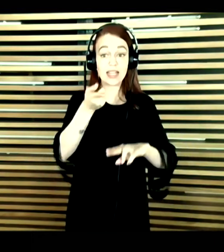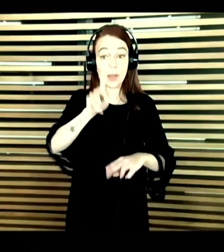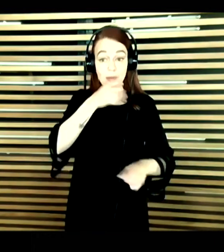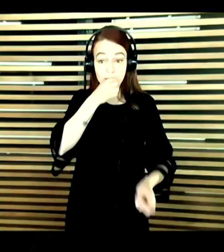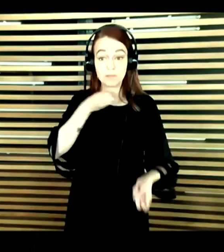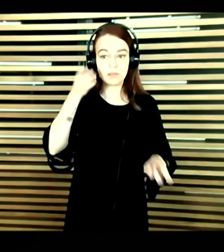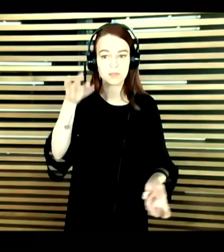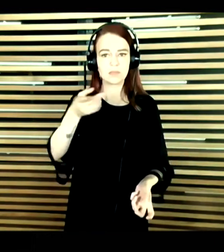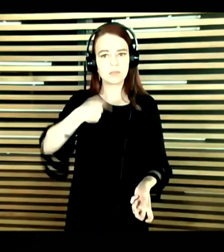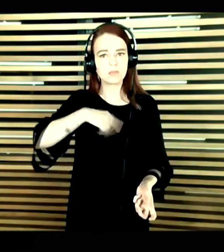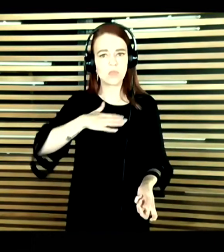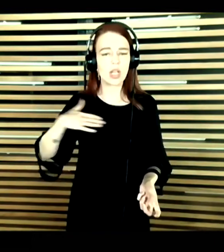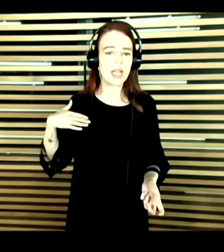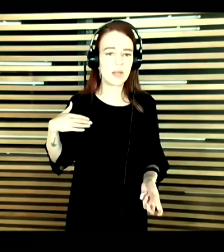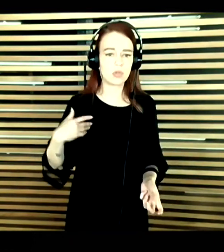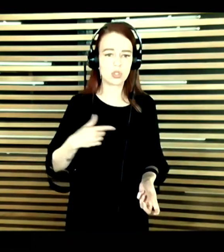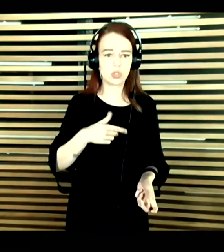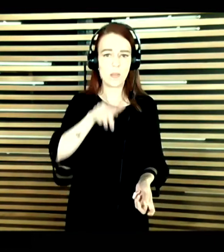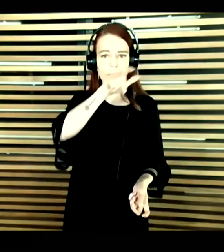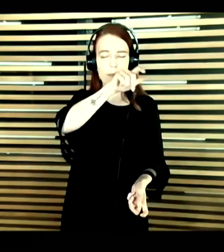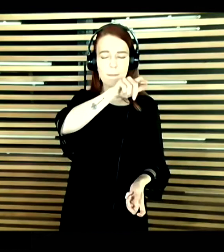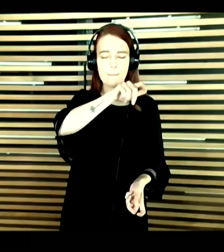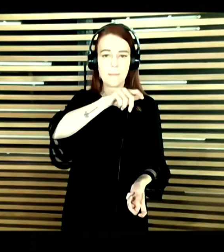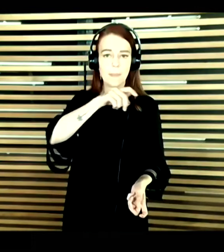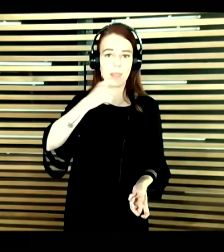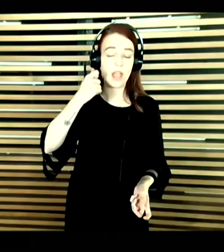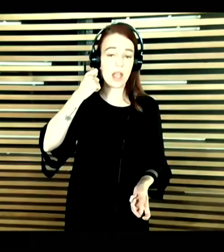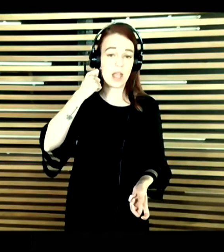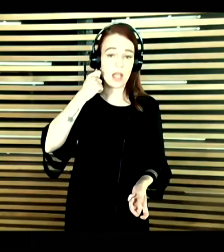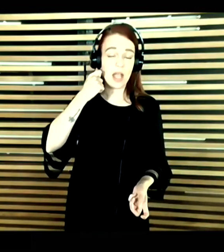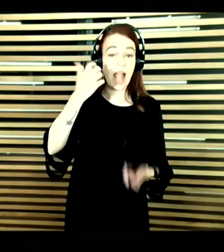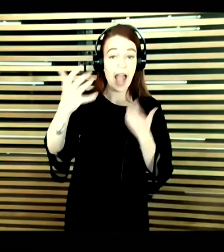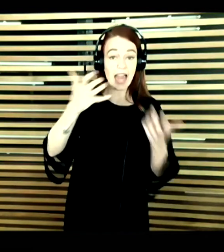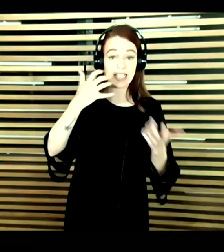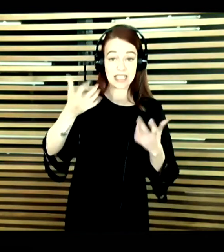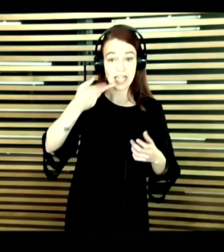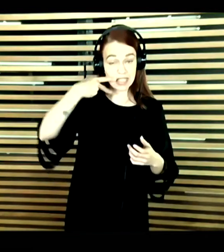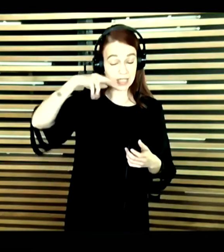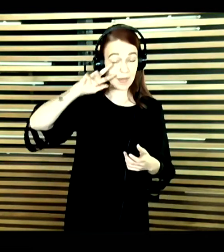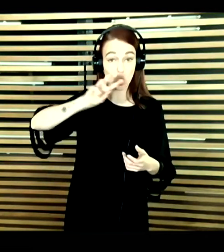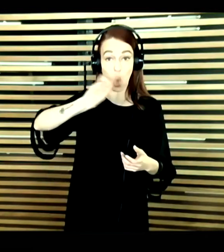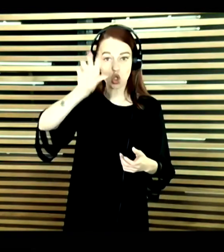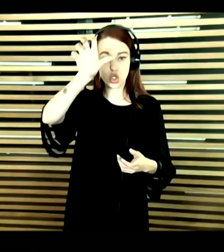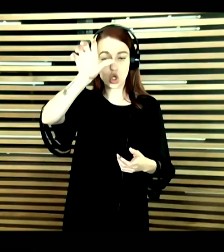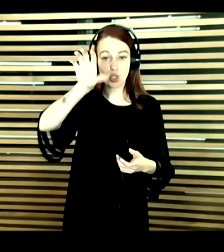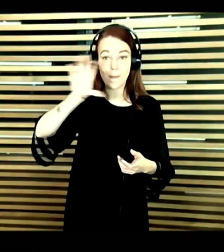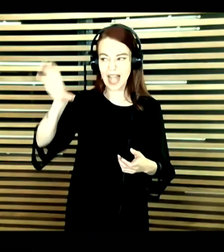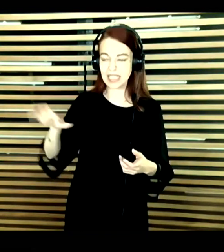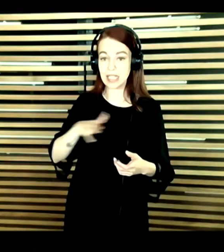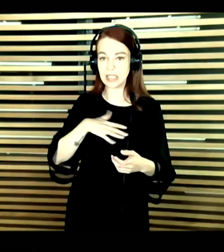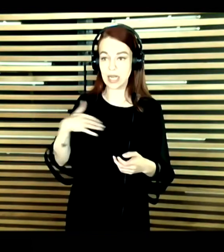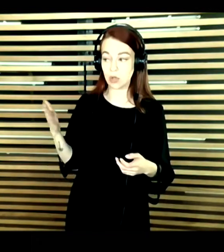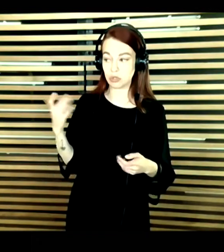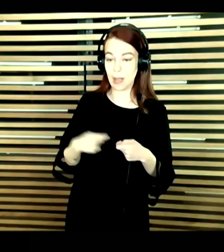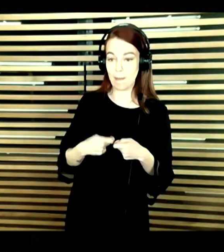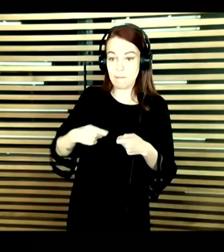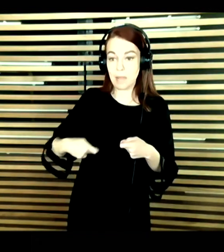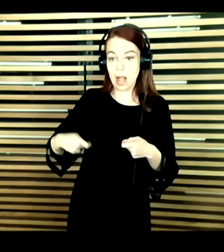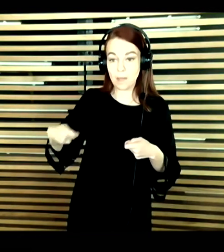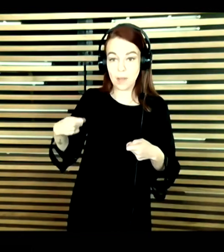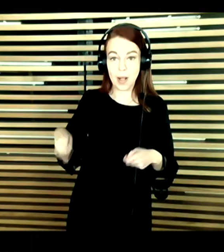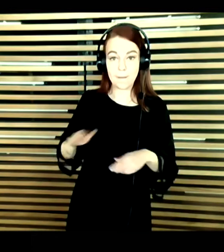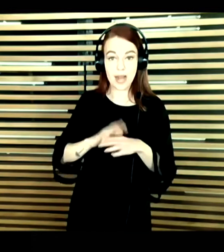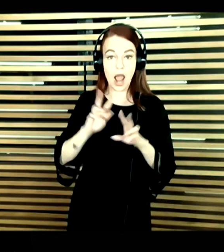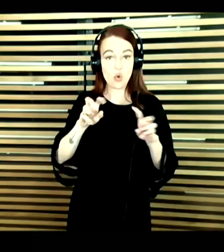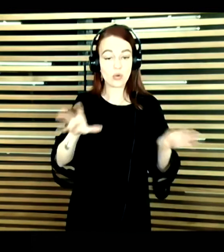queremos seguir reforzando la presencia internacional de artistas y expertos en las jornadas, con nuevos colectivos que puedan presentar sus